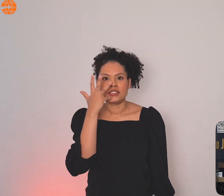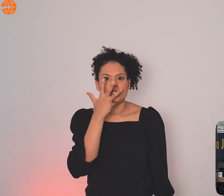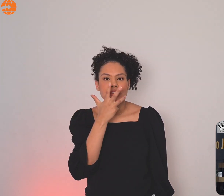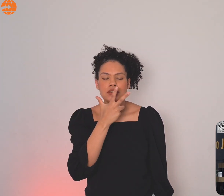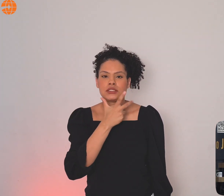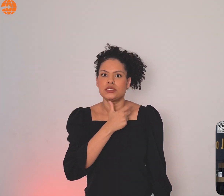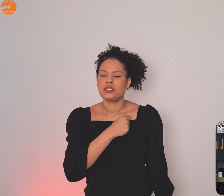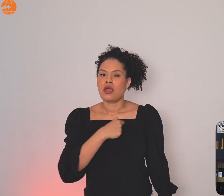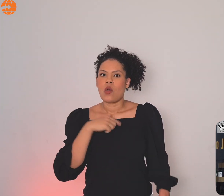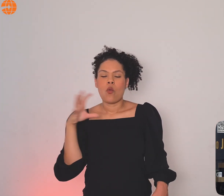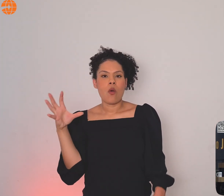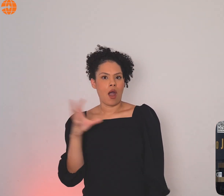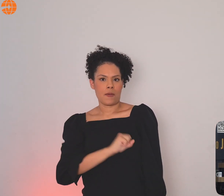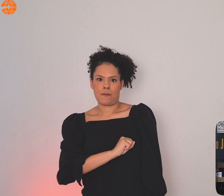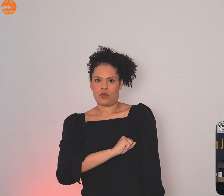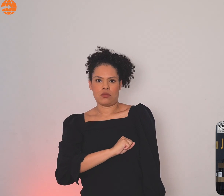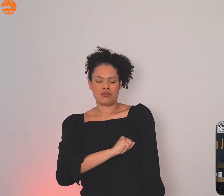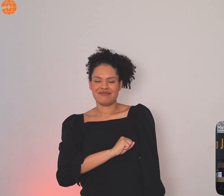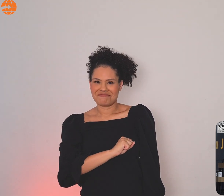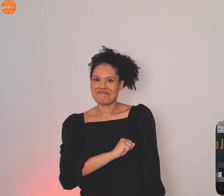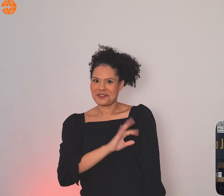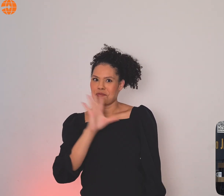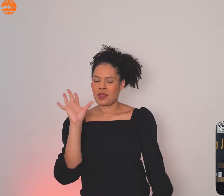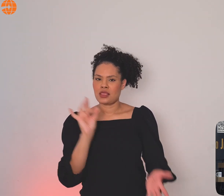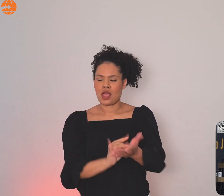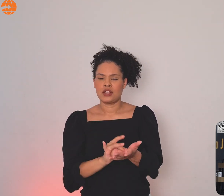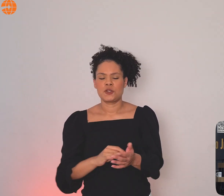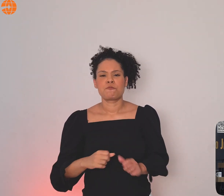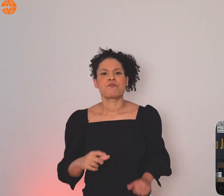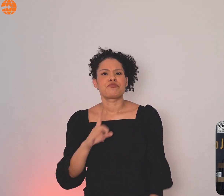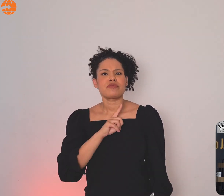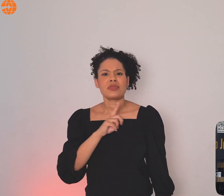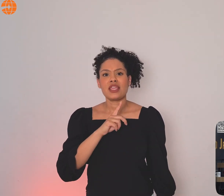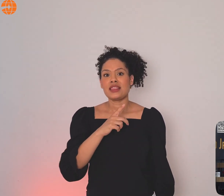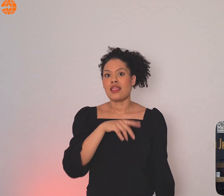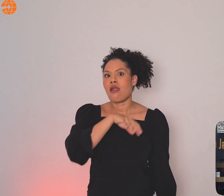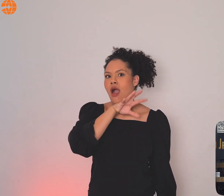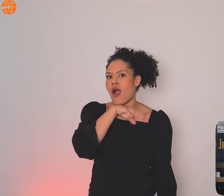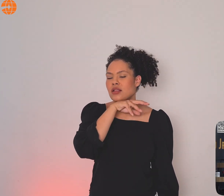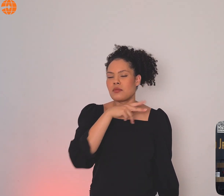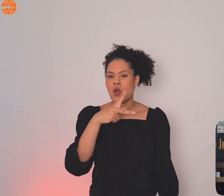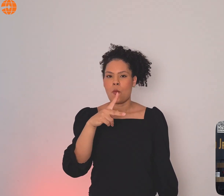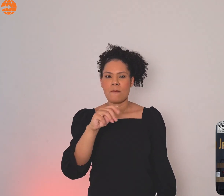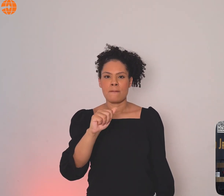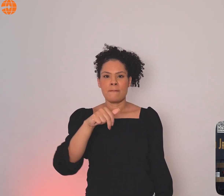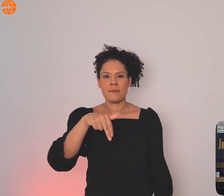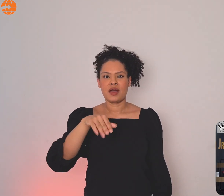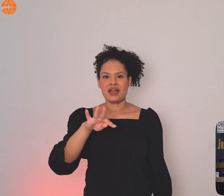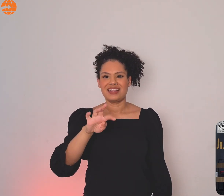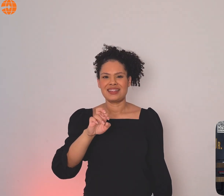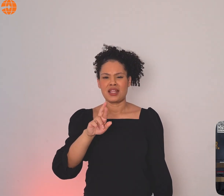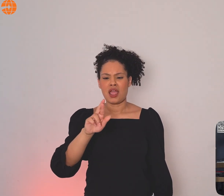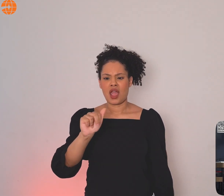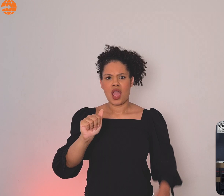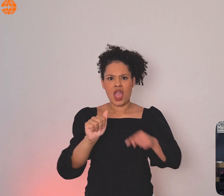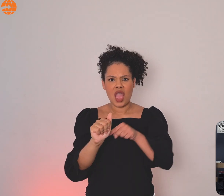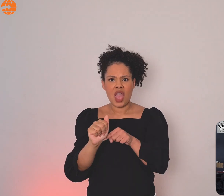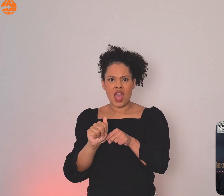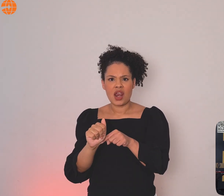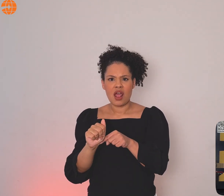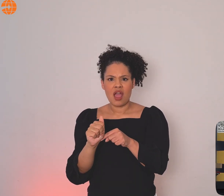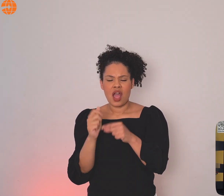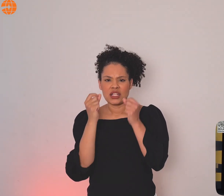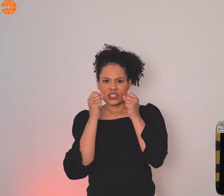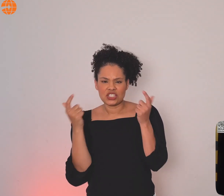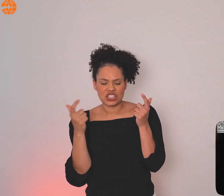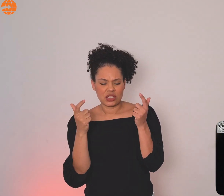felinos. Gente, uma pantera. Pensa num bicho bonito. Um leão,